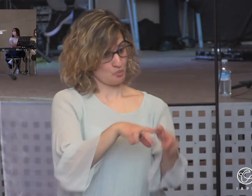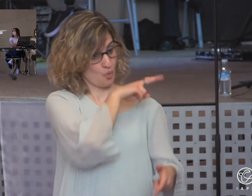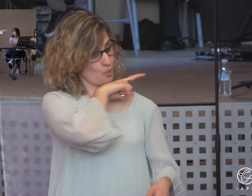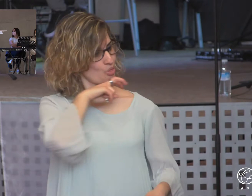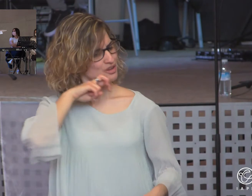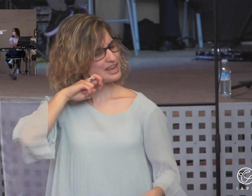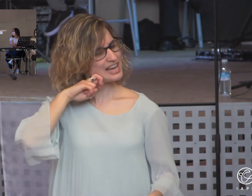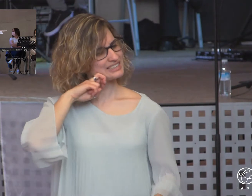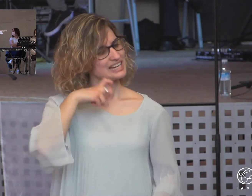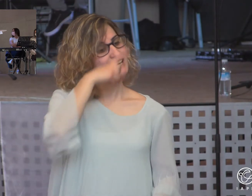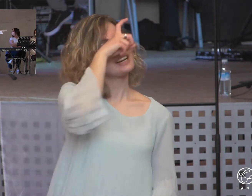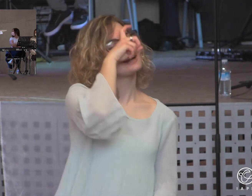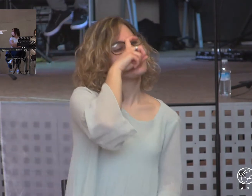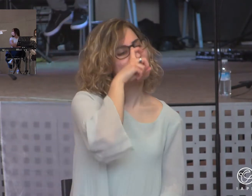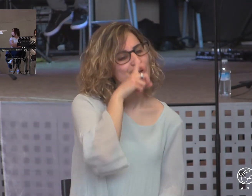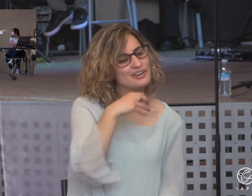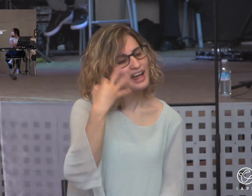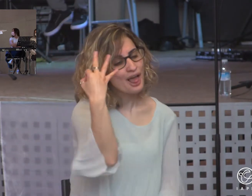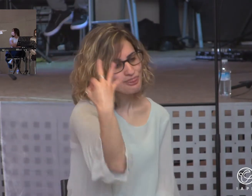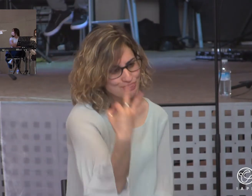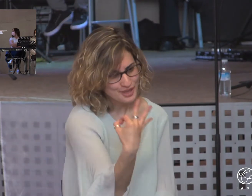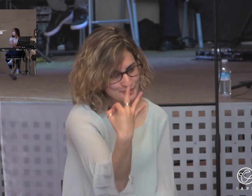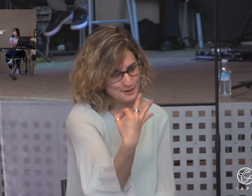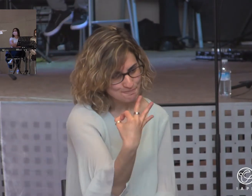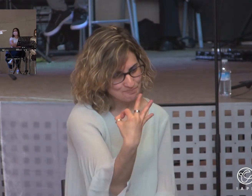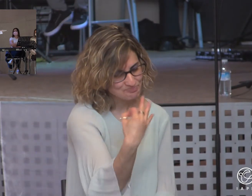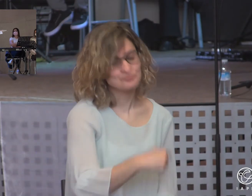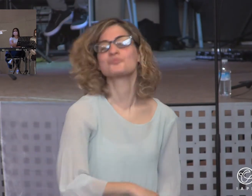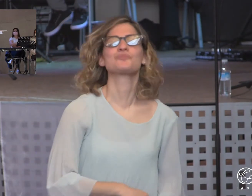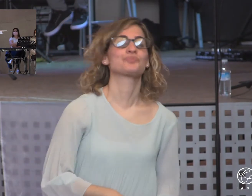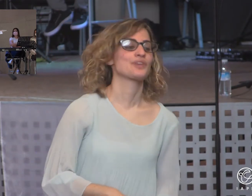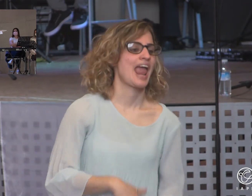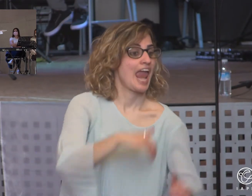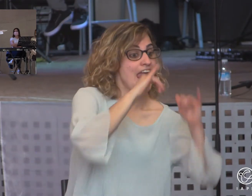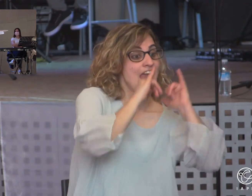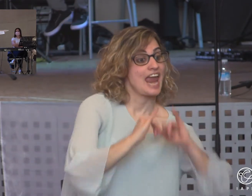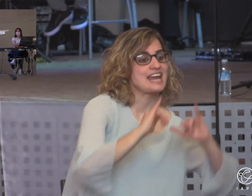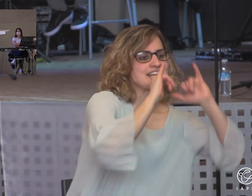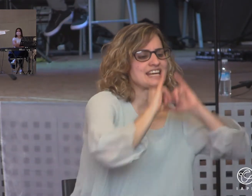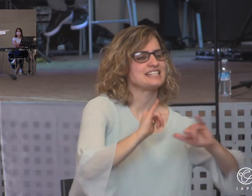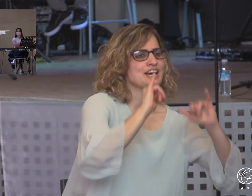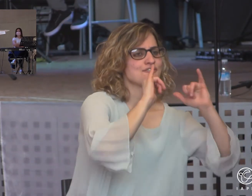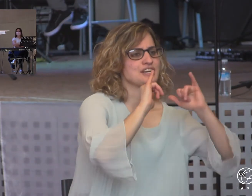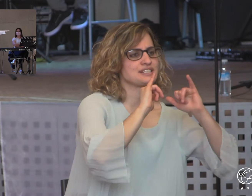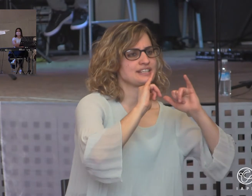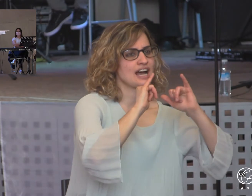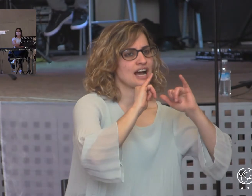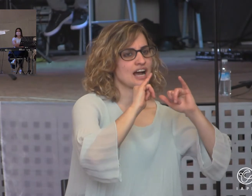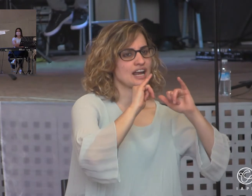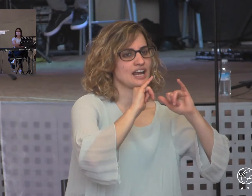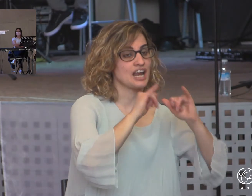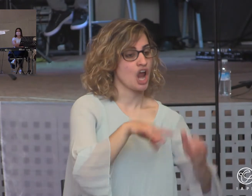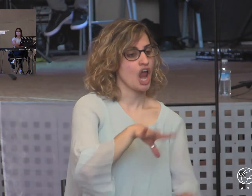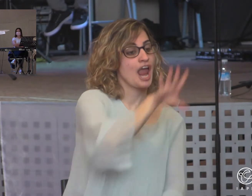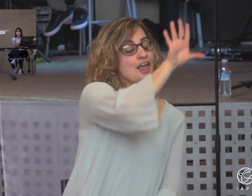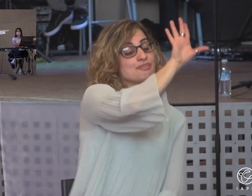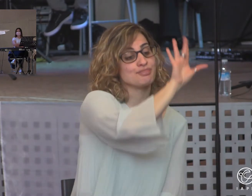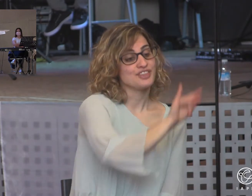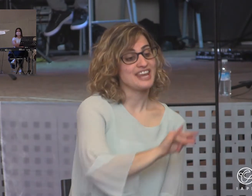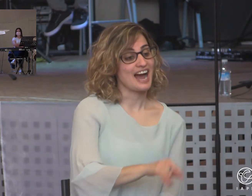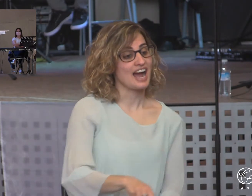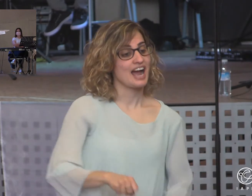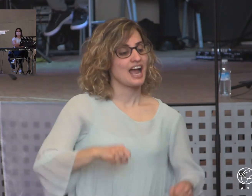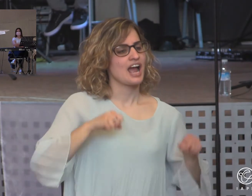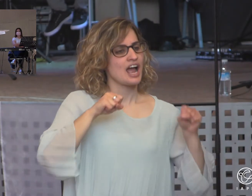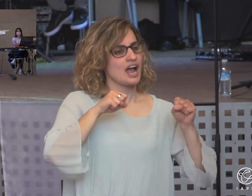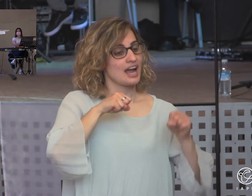del mes que ellos llaman Nisan. Insisto, voy a dar nombres simplemente porque nos centremos un poco, no pretendo hacer un